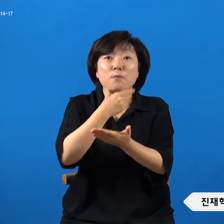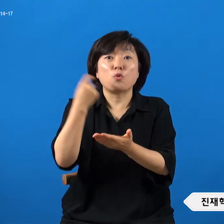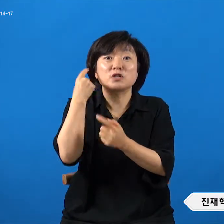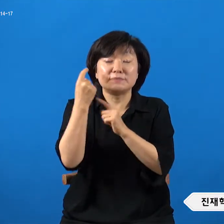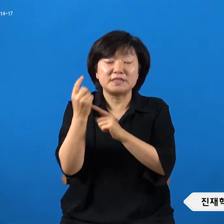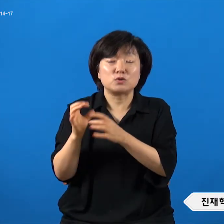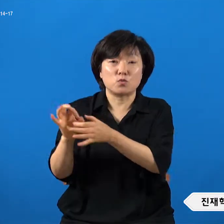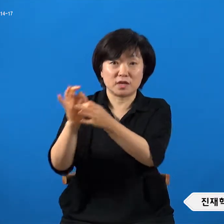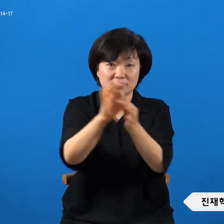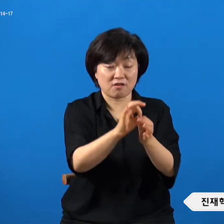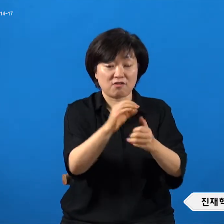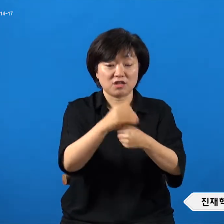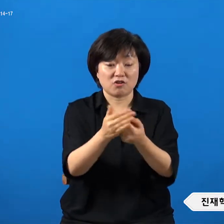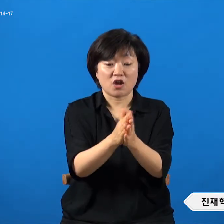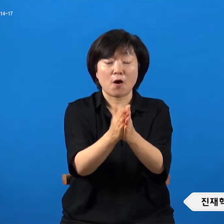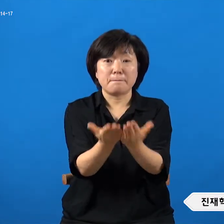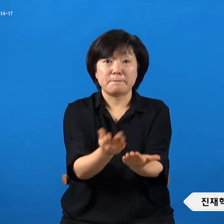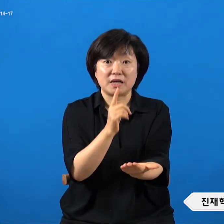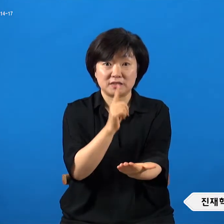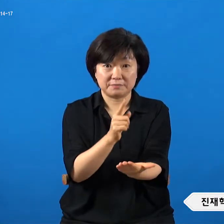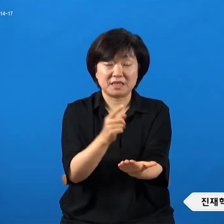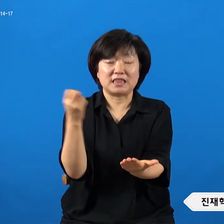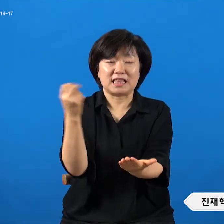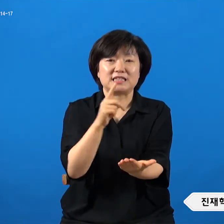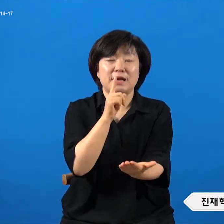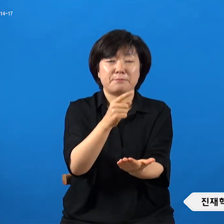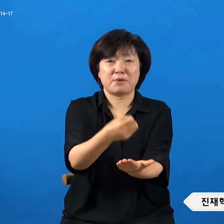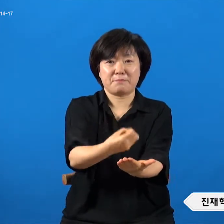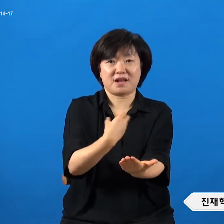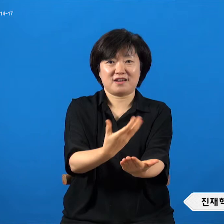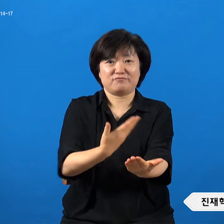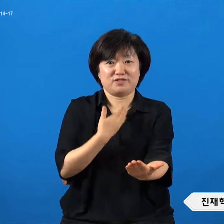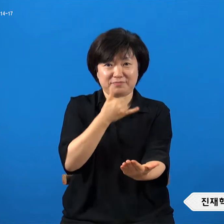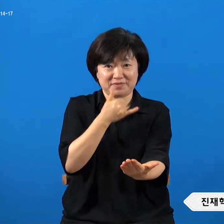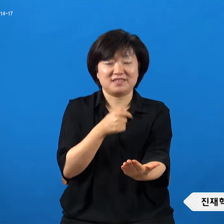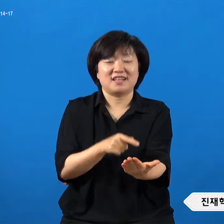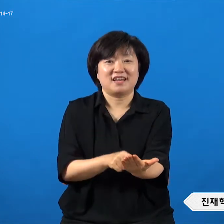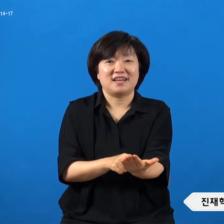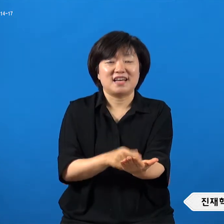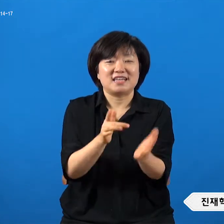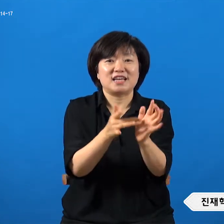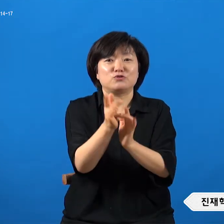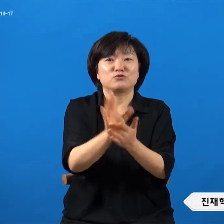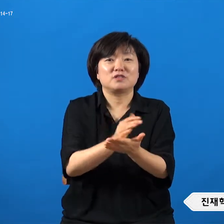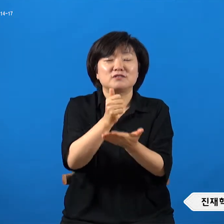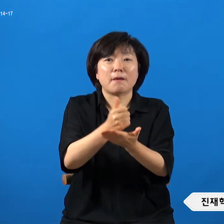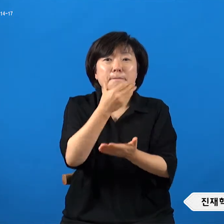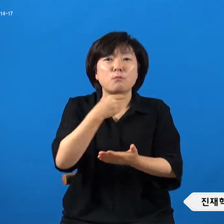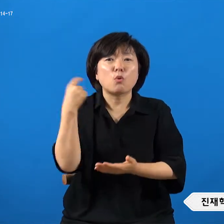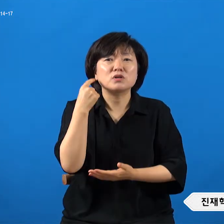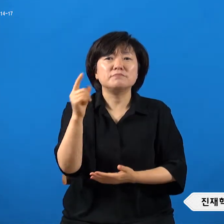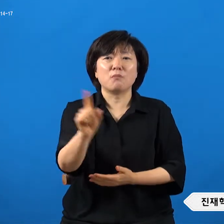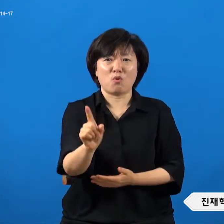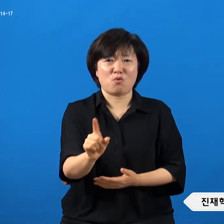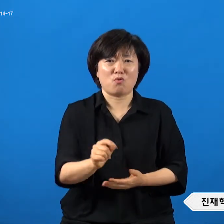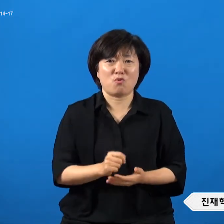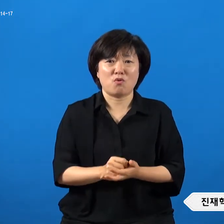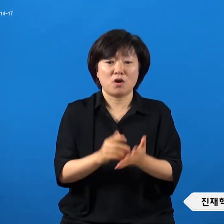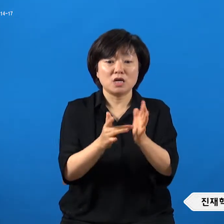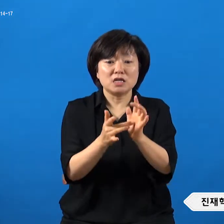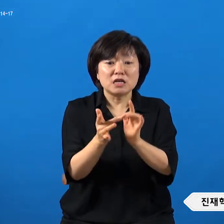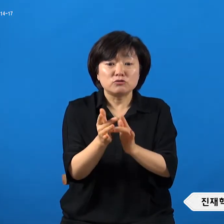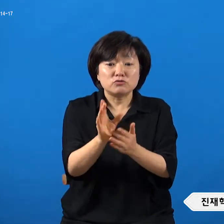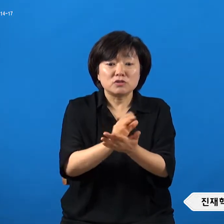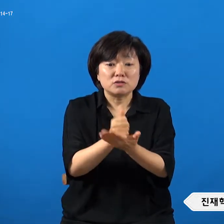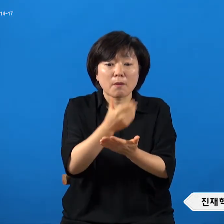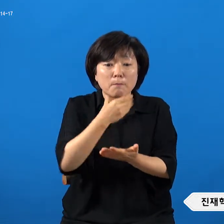통해서 오늘 성경은 우리에게 다시 한번 말씀해 주십니다. 예수 그리스도의 복음이 과연 무엇인가?